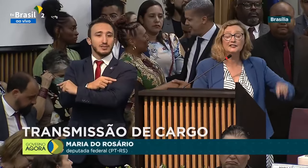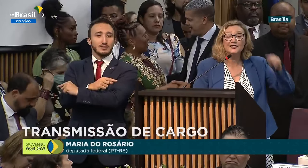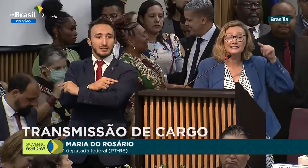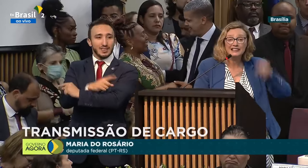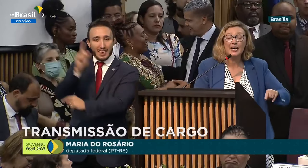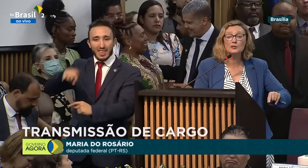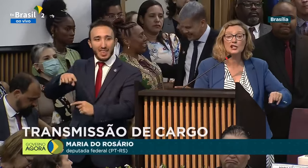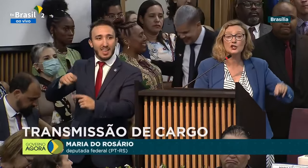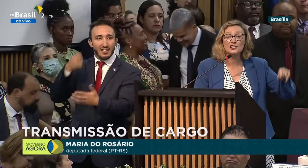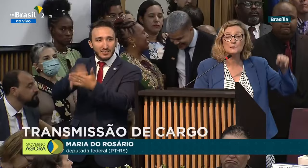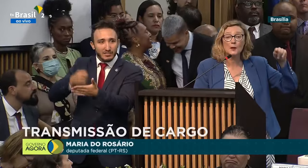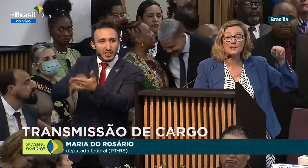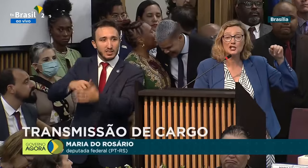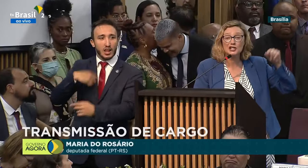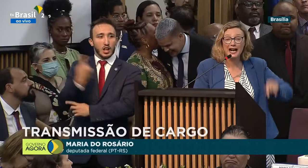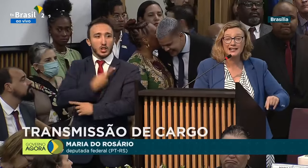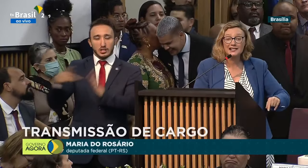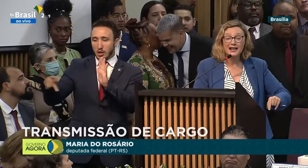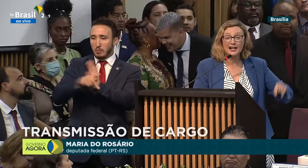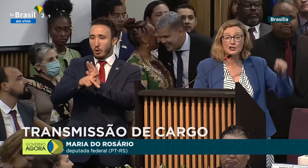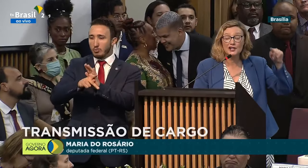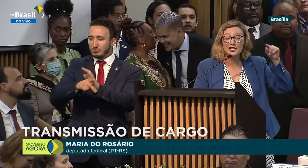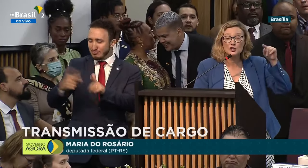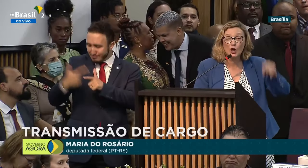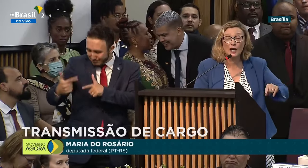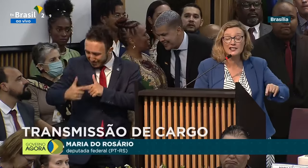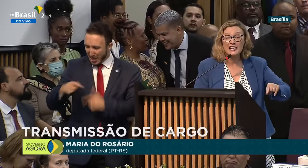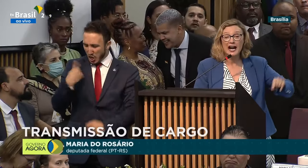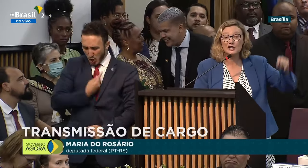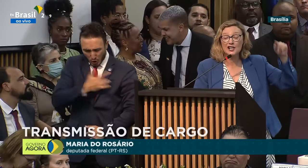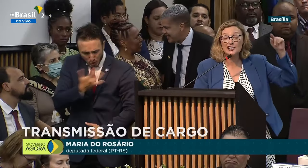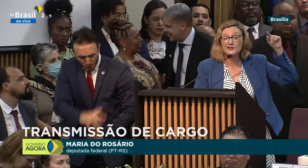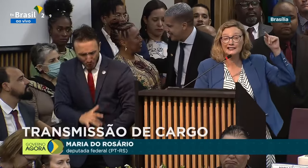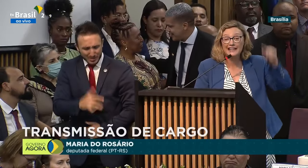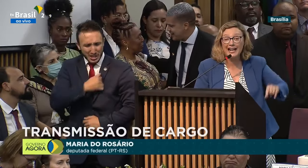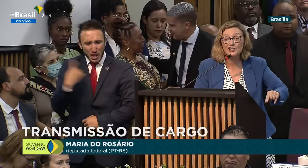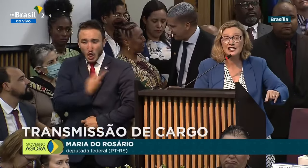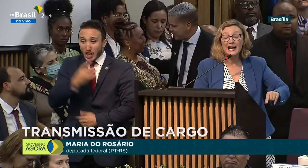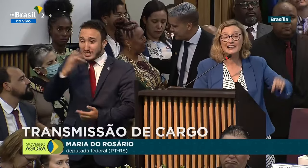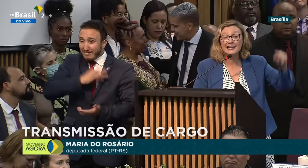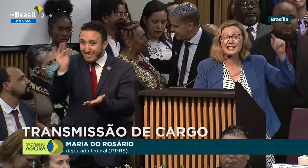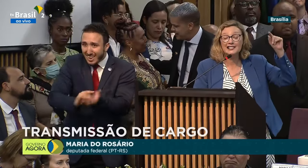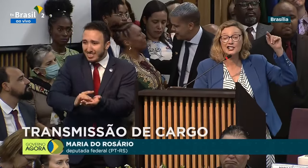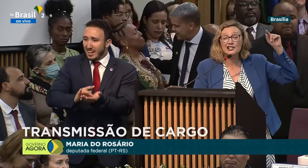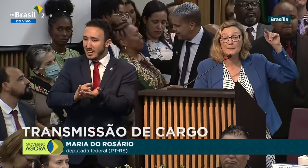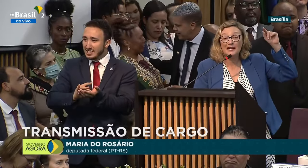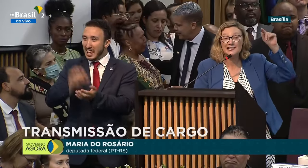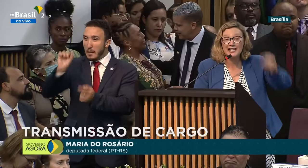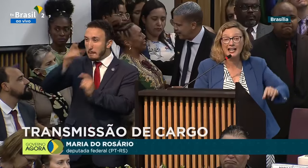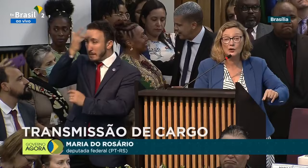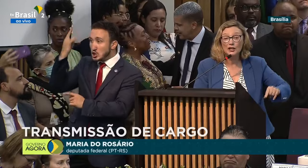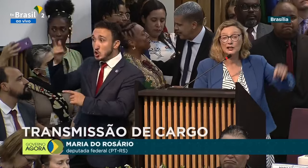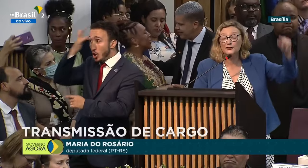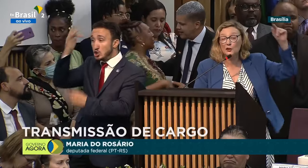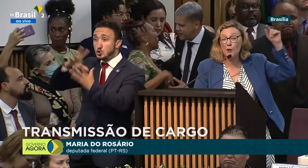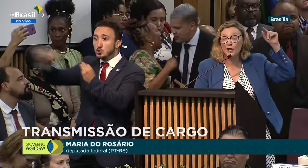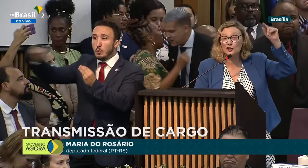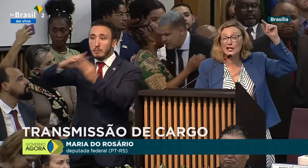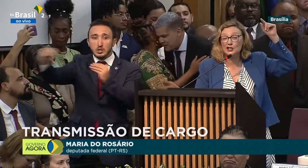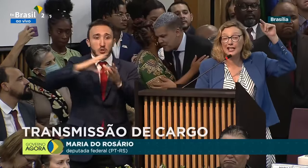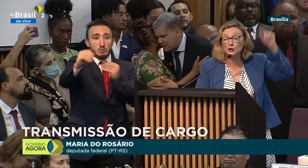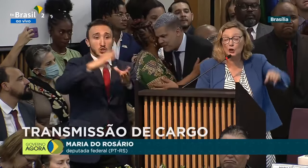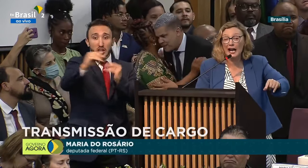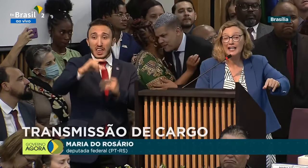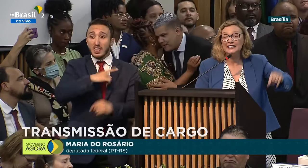é enfrentarmos as nossas próprias Chagas as nossas dores as nossas verdades a daqueles que desapareceram que foram